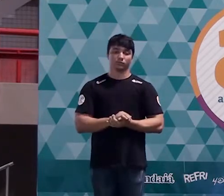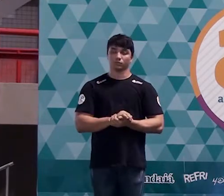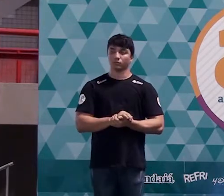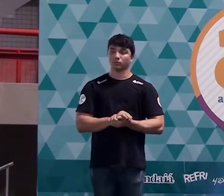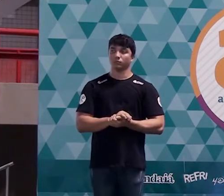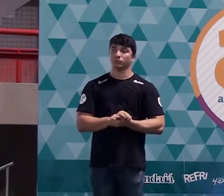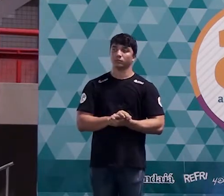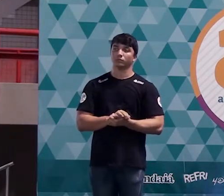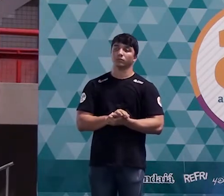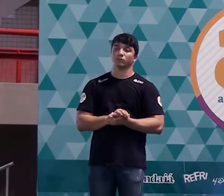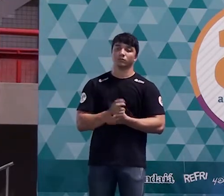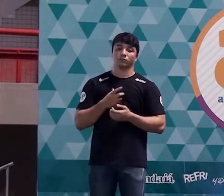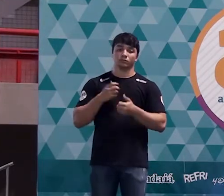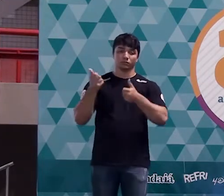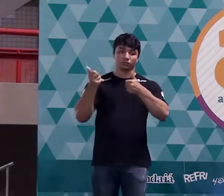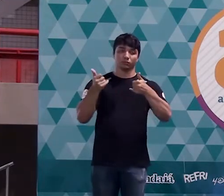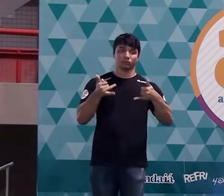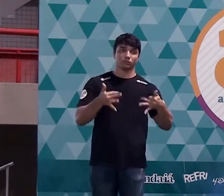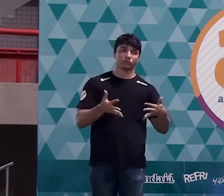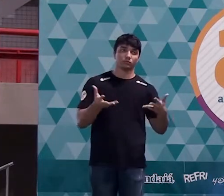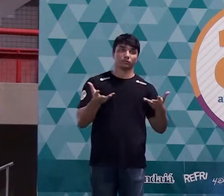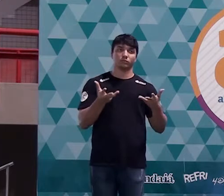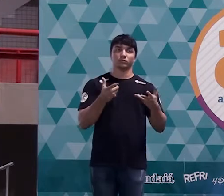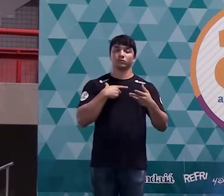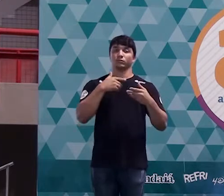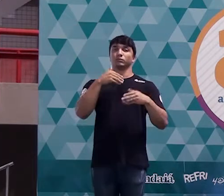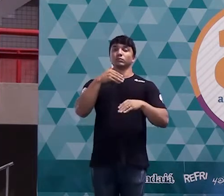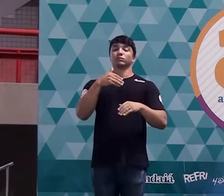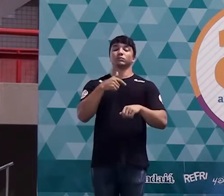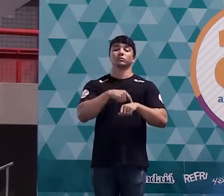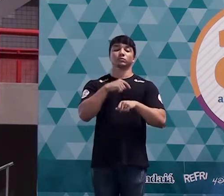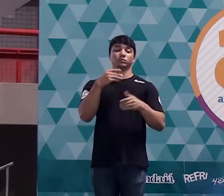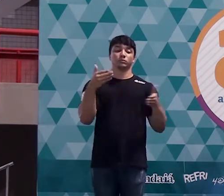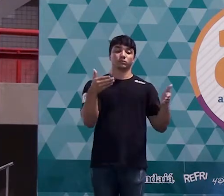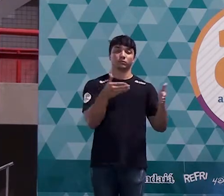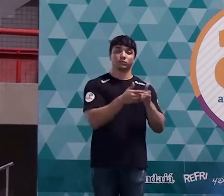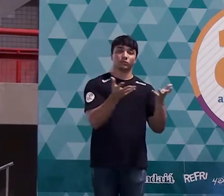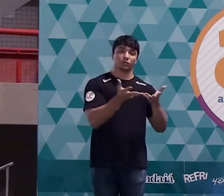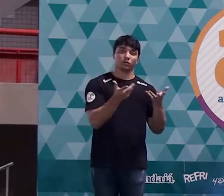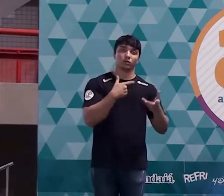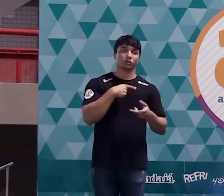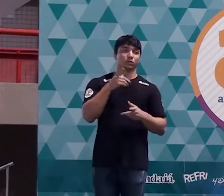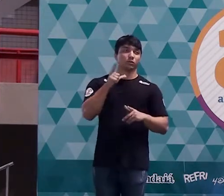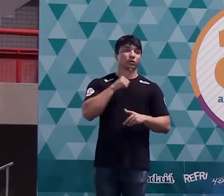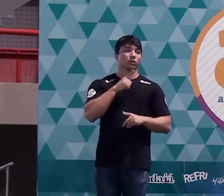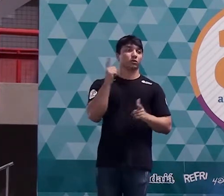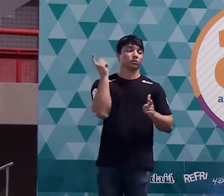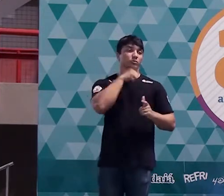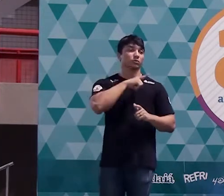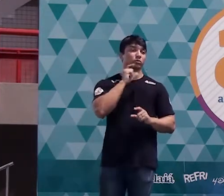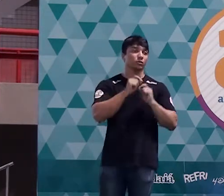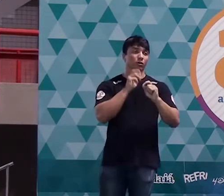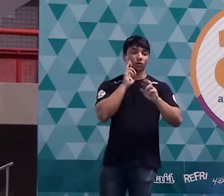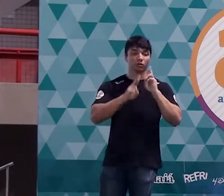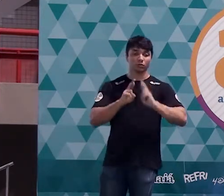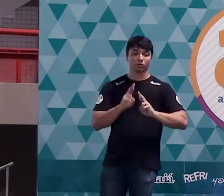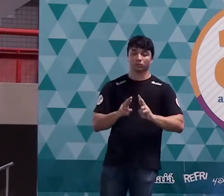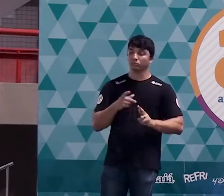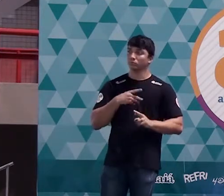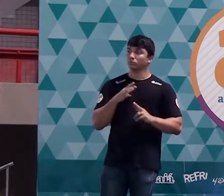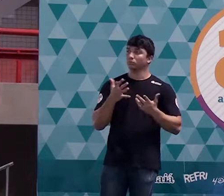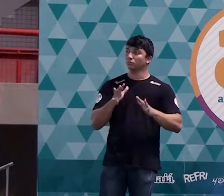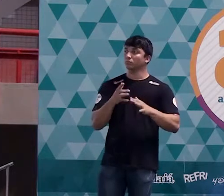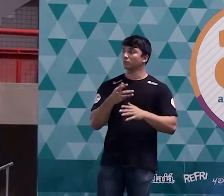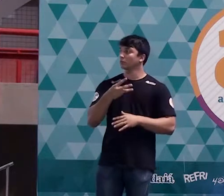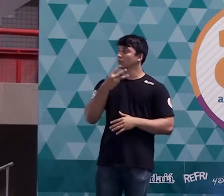essa explicação que vocês tiveram até agora, vocês já têm condições de acertar pelo